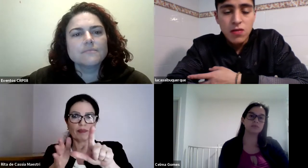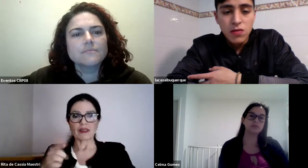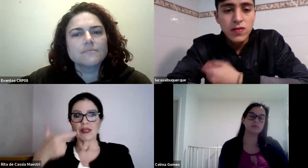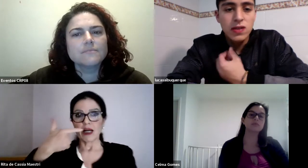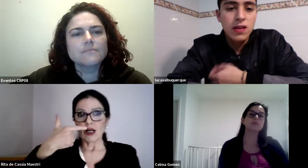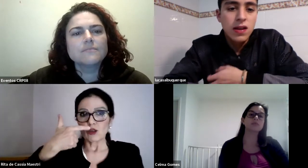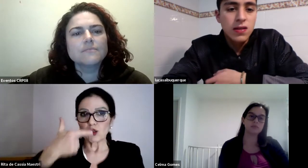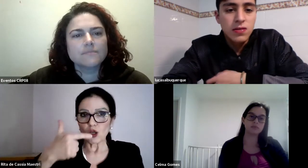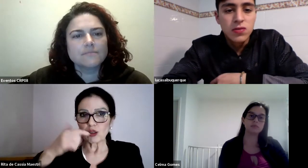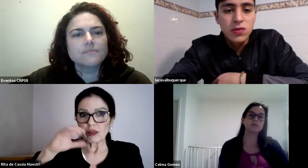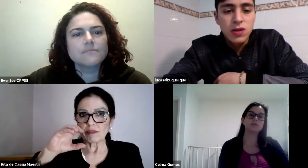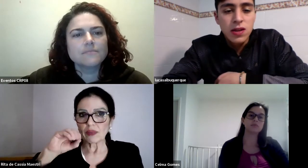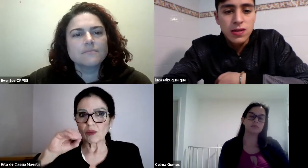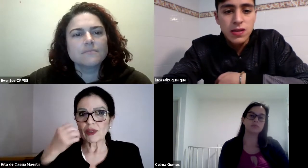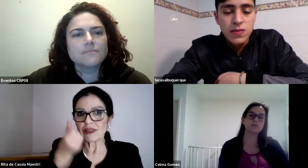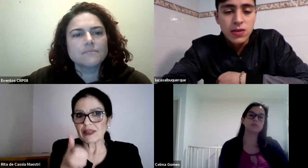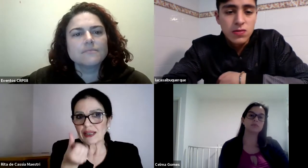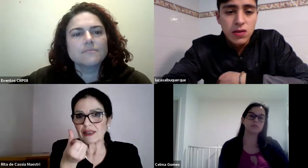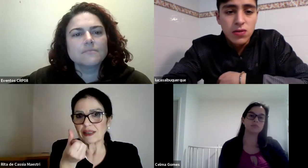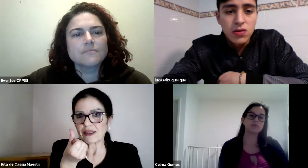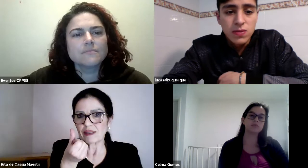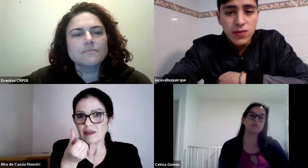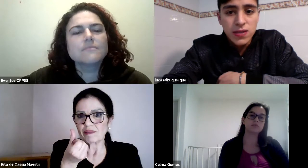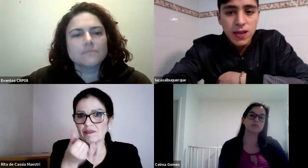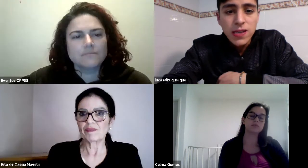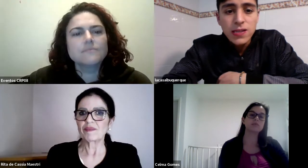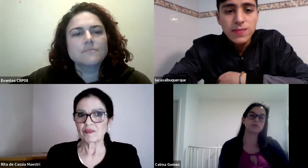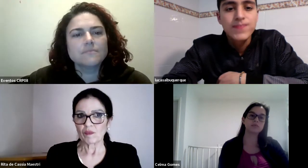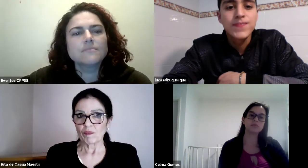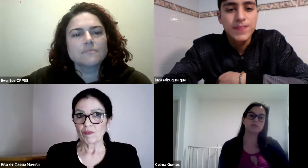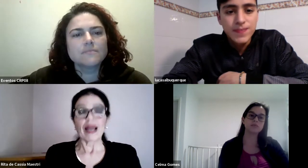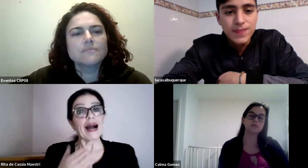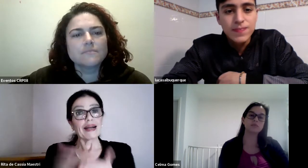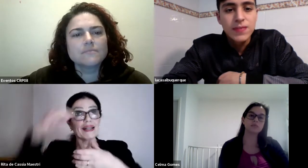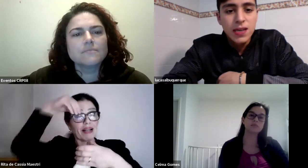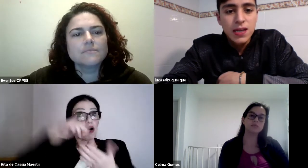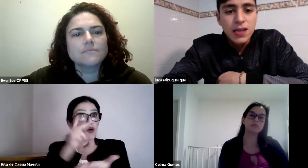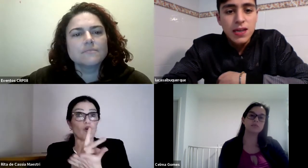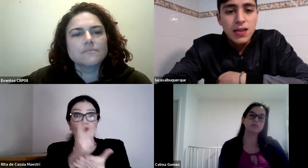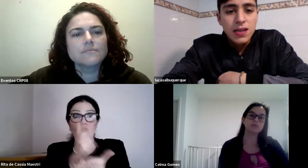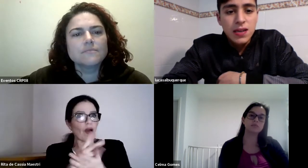na UFSC, né, no curso de Letras Libras, no ano de 2006,